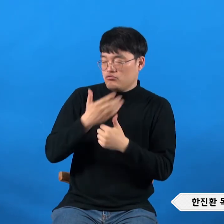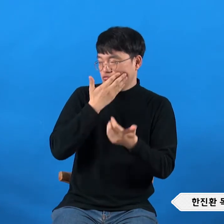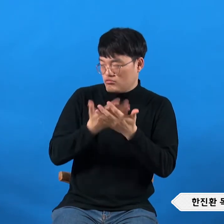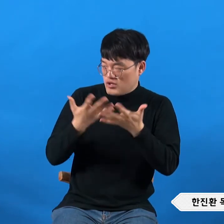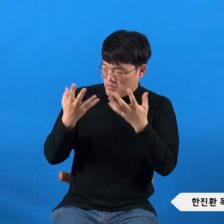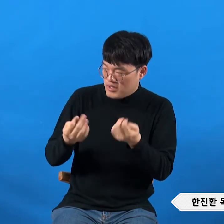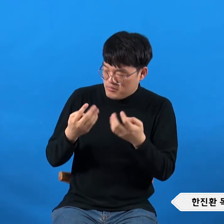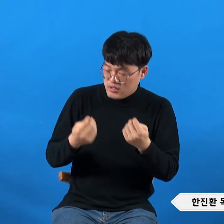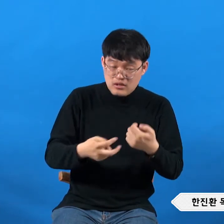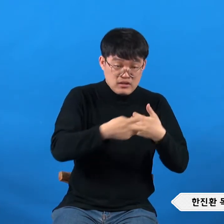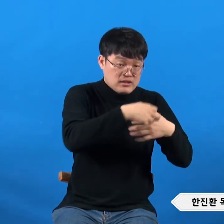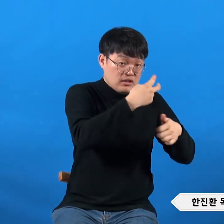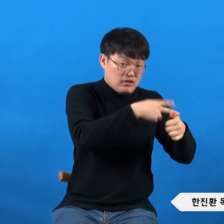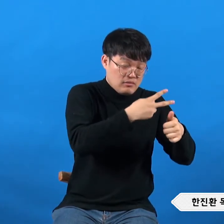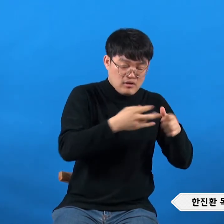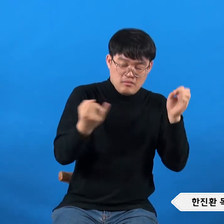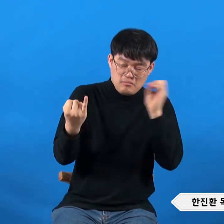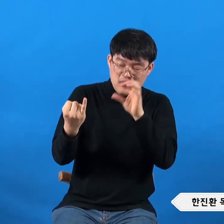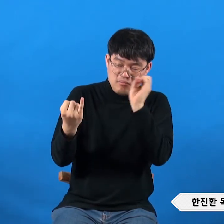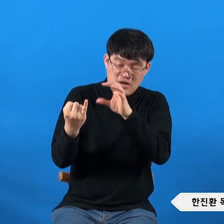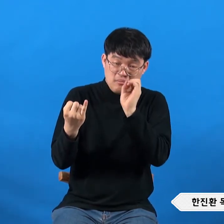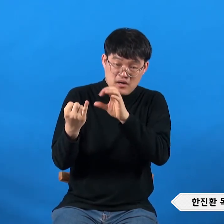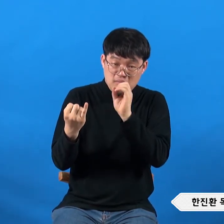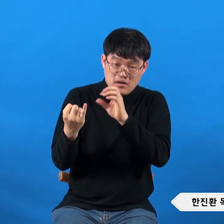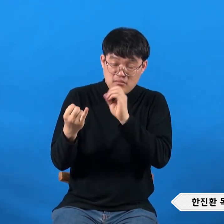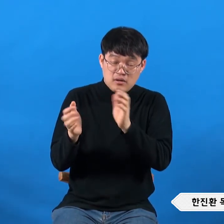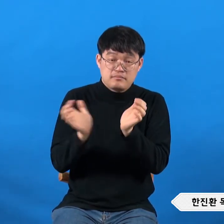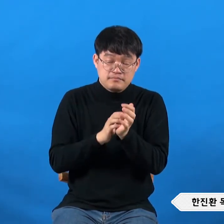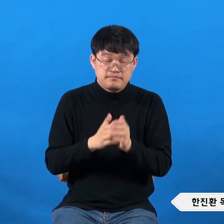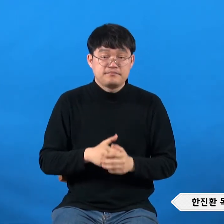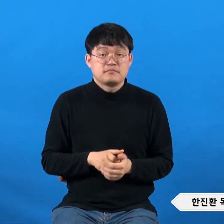게 더 많습니다. 뭐 그런 고상한 얘기를 했겠죠.